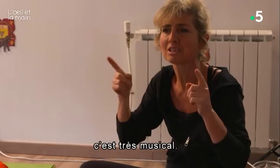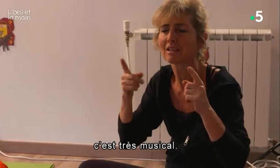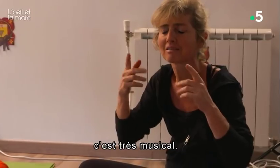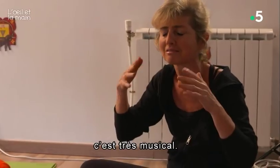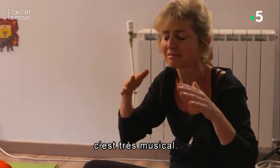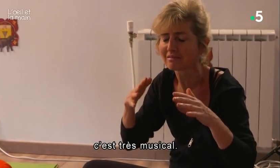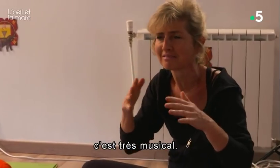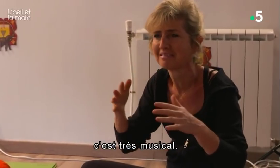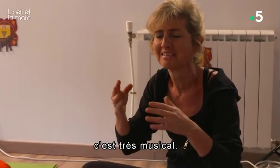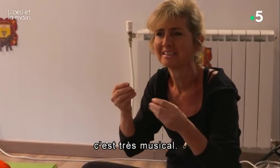C'est très musical.